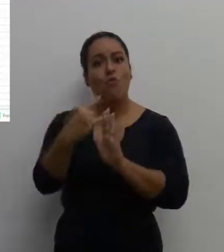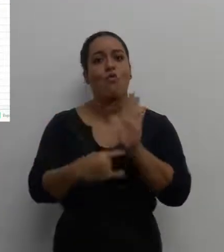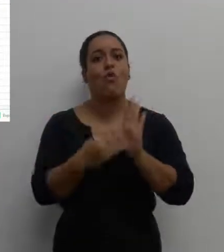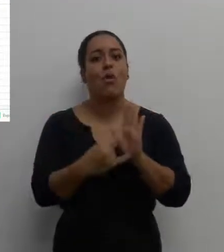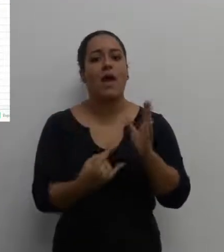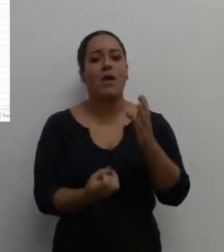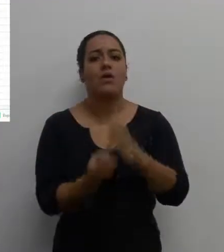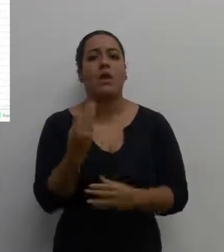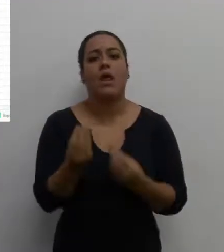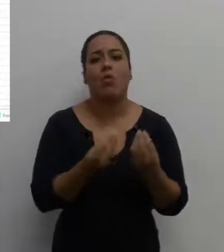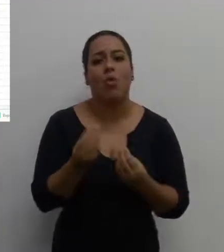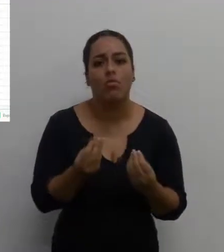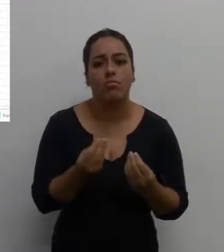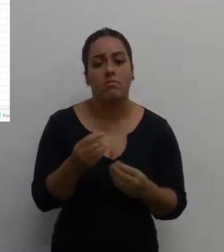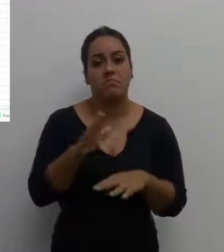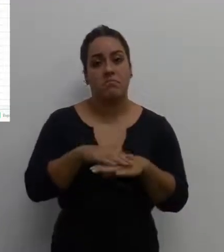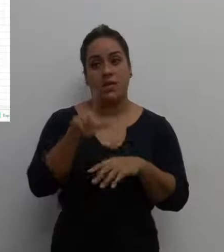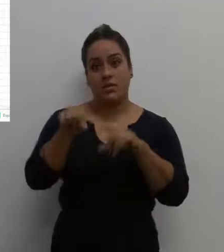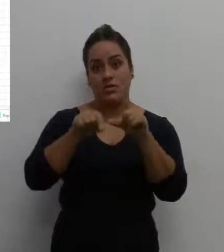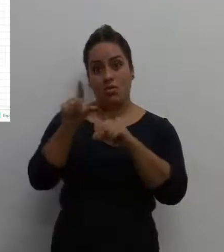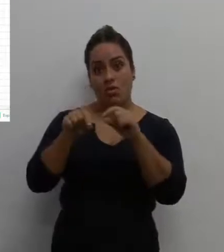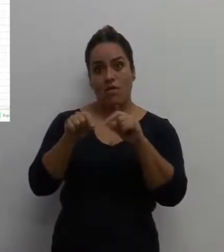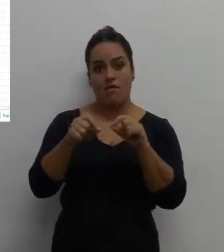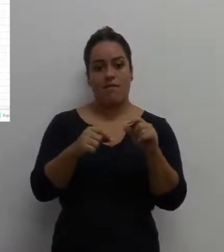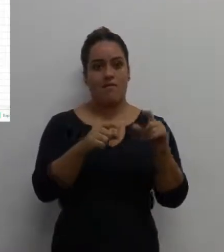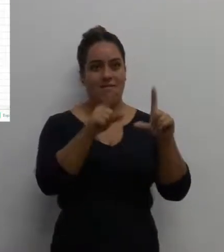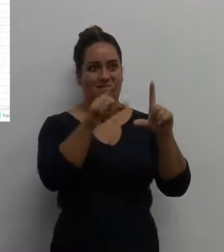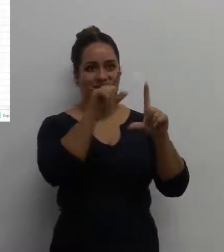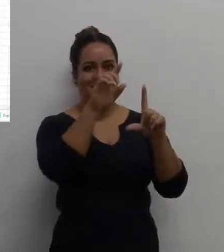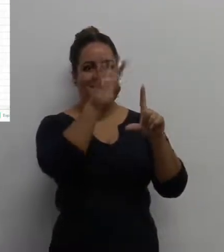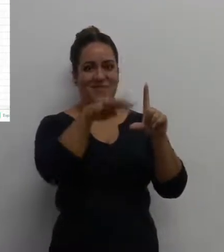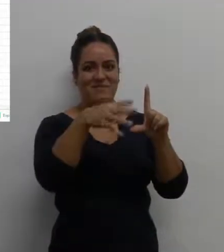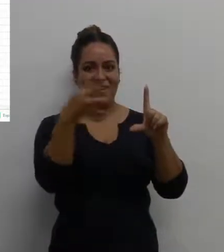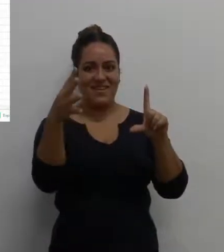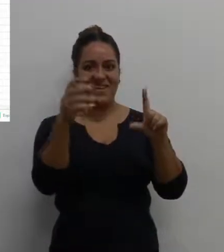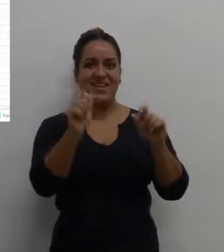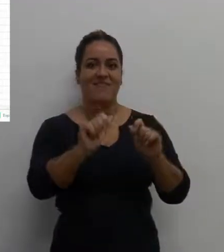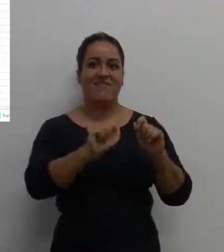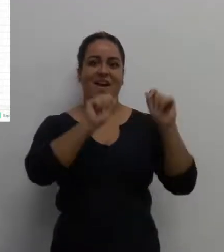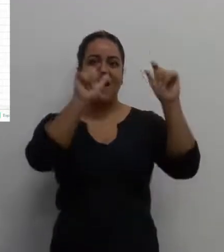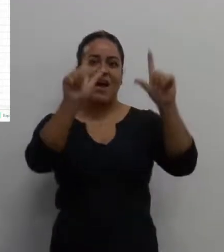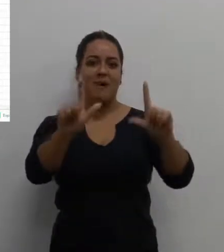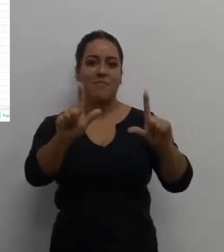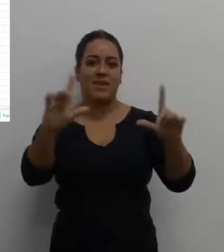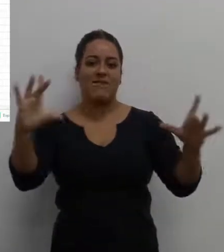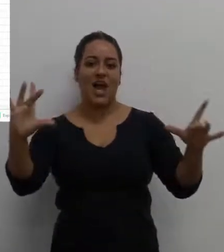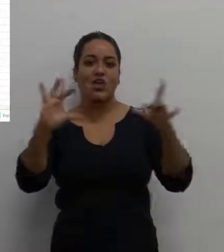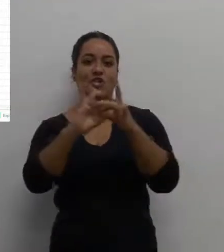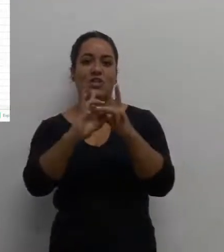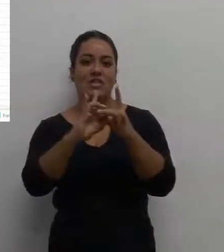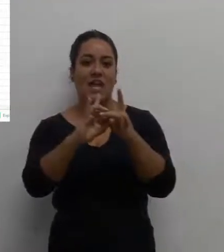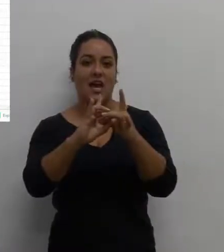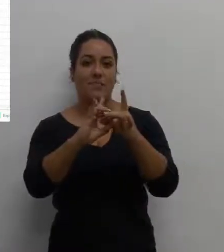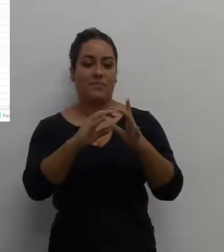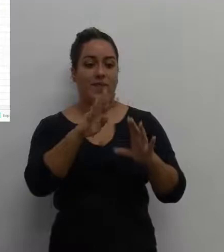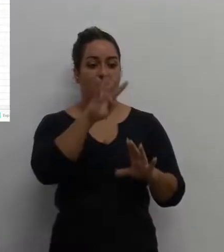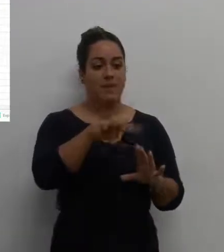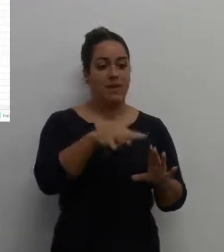como criar um formulário. Se escolhermos essa opção a partir da planilha, ele vai abrir um formulário para associar essa planilha a um